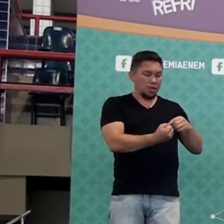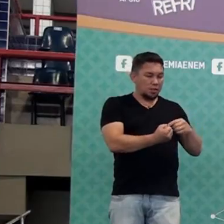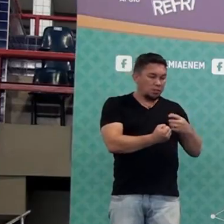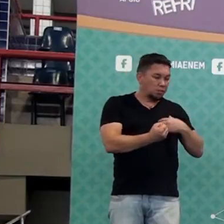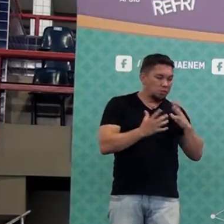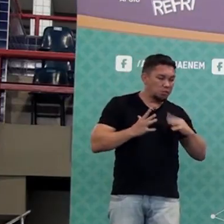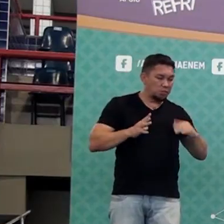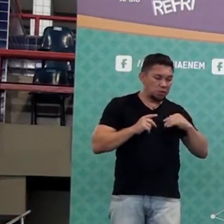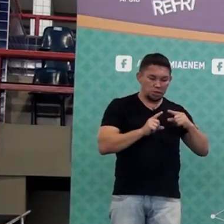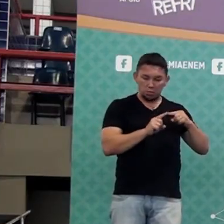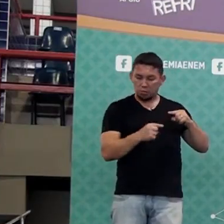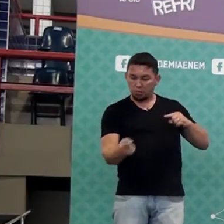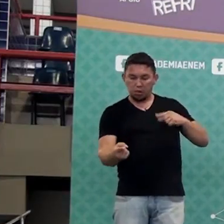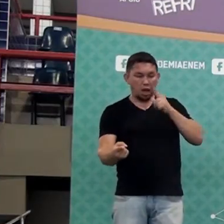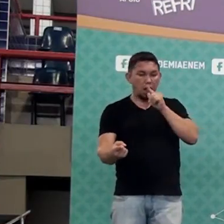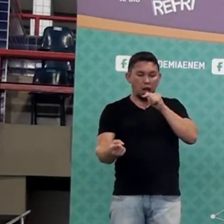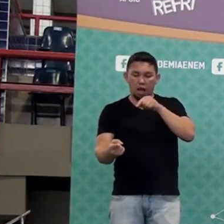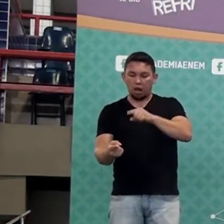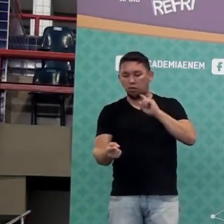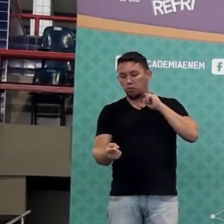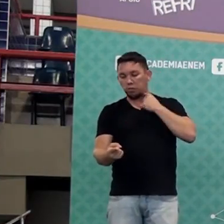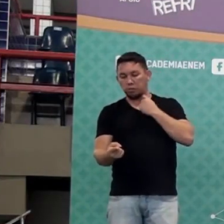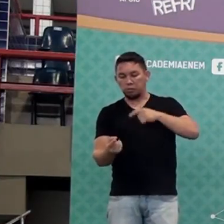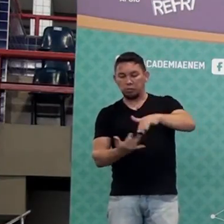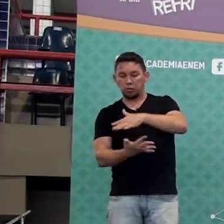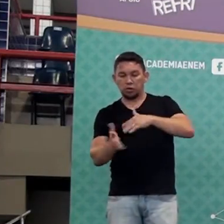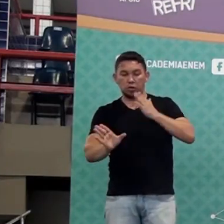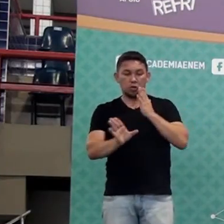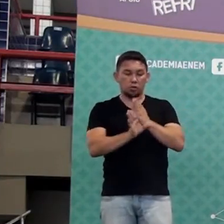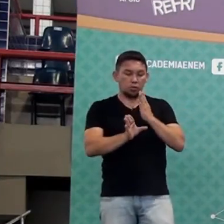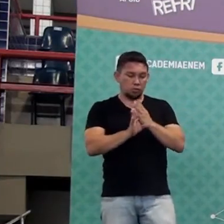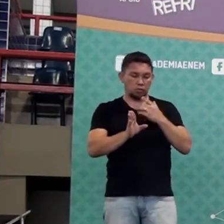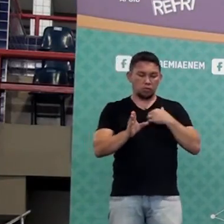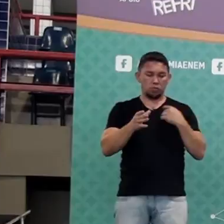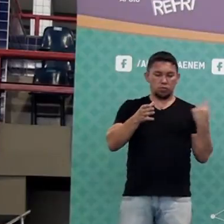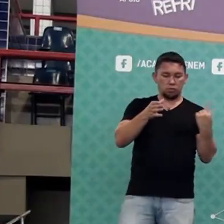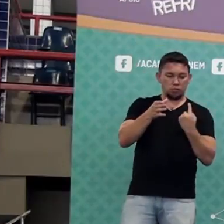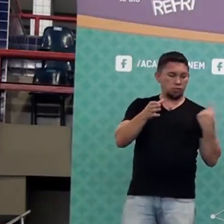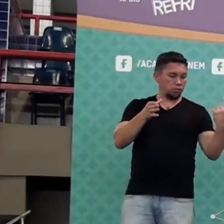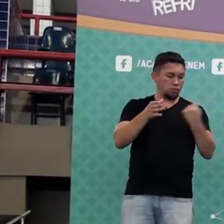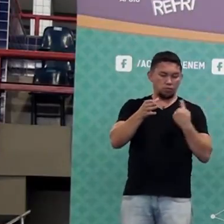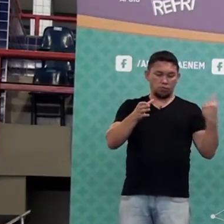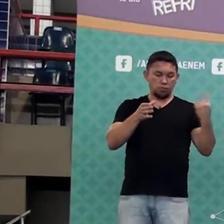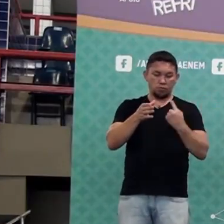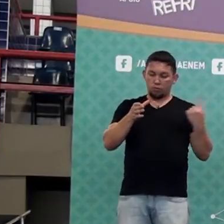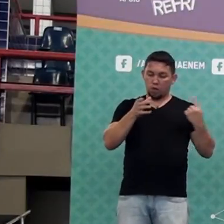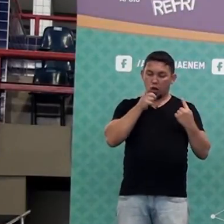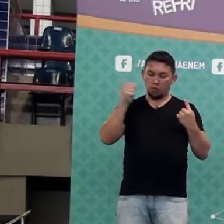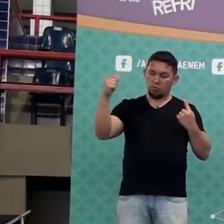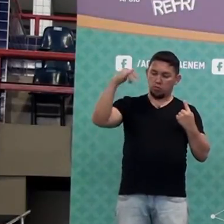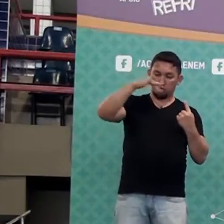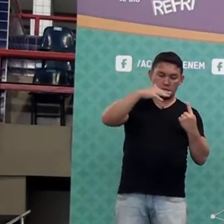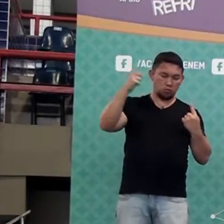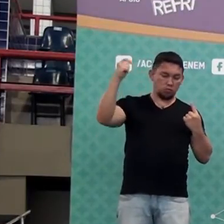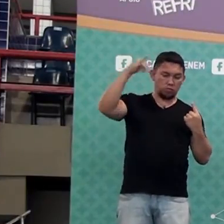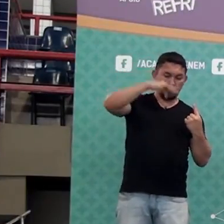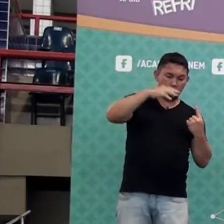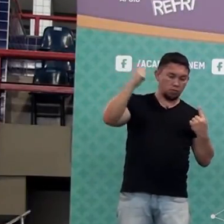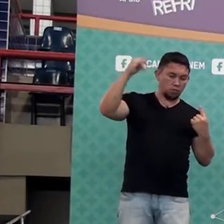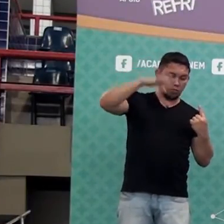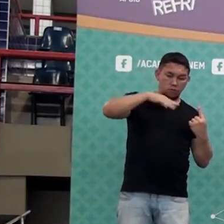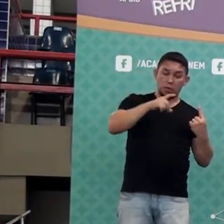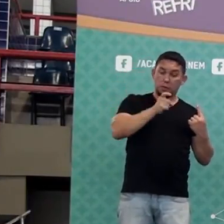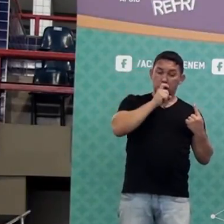os reatores das usinas nucleares, eles têm que ser resfriados o tempo todo, toda hora. Se você deixar